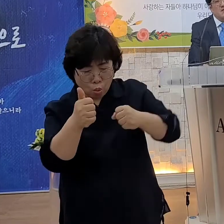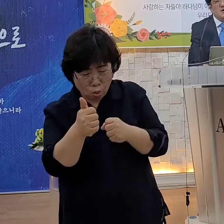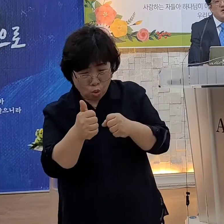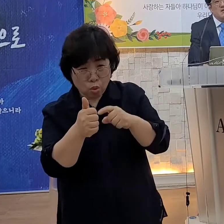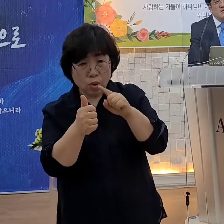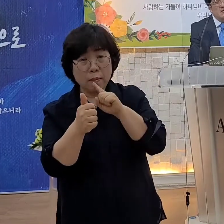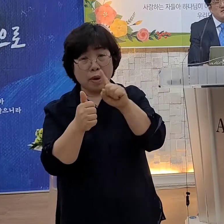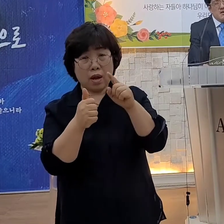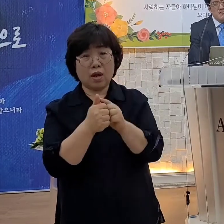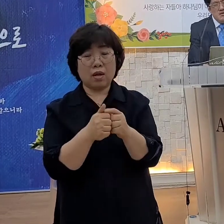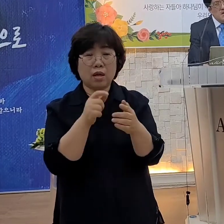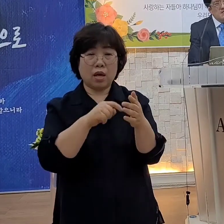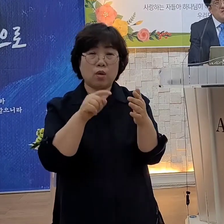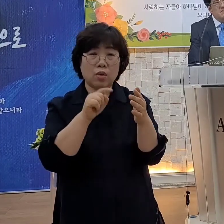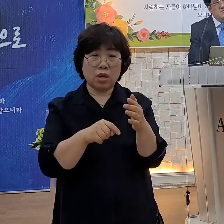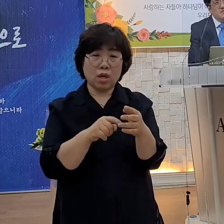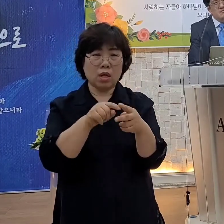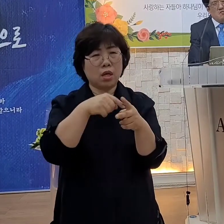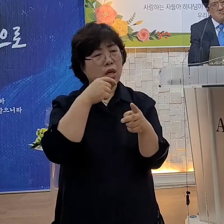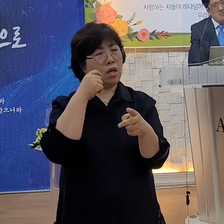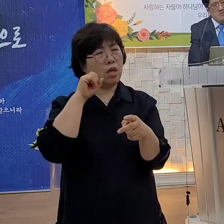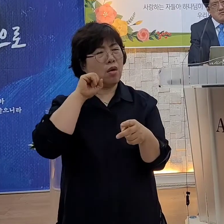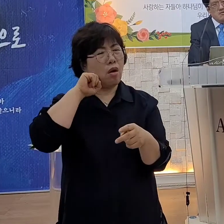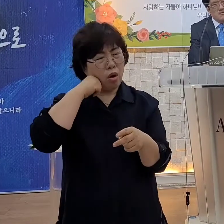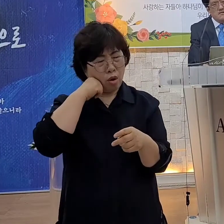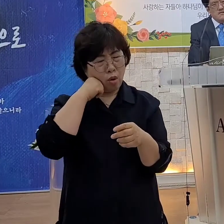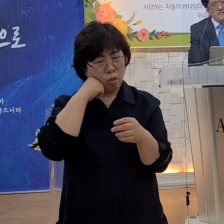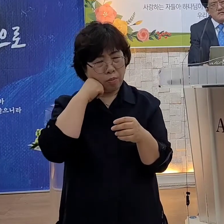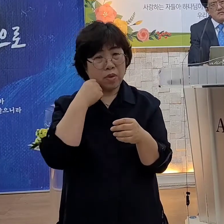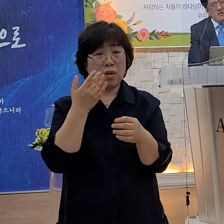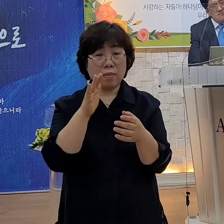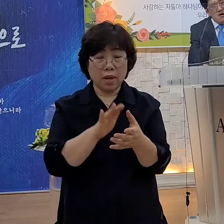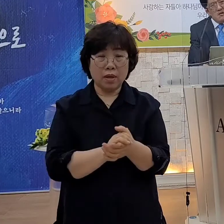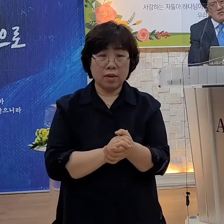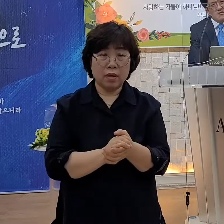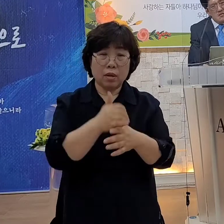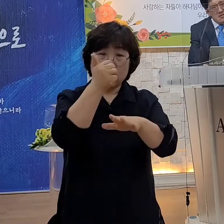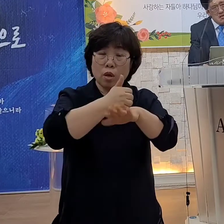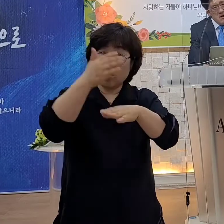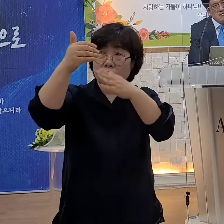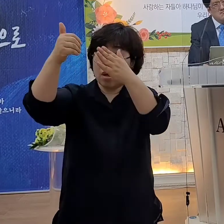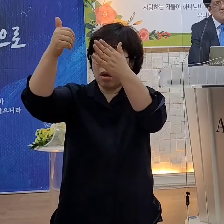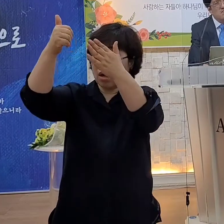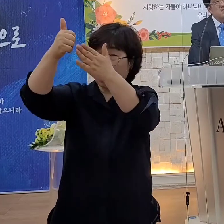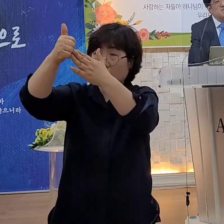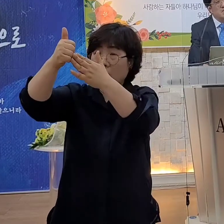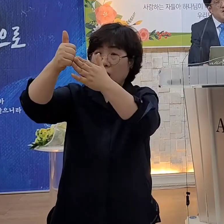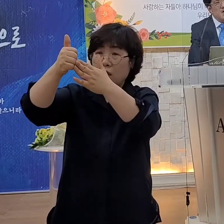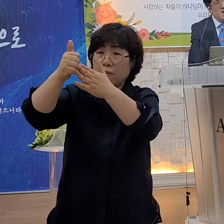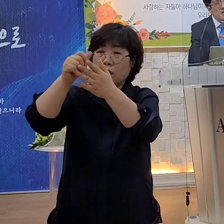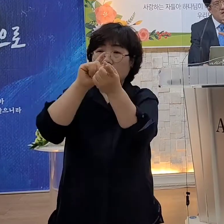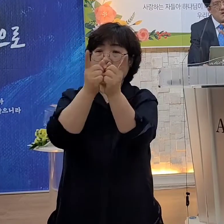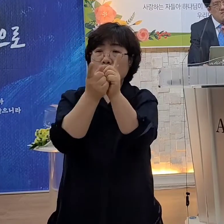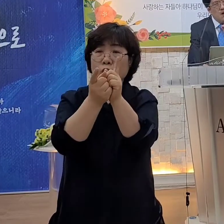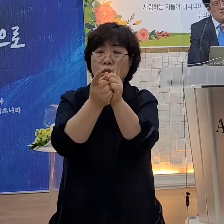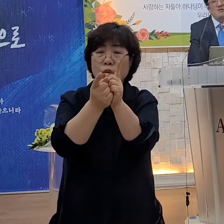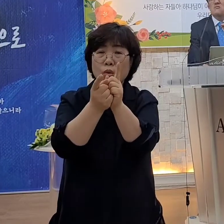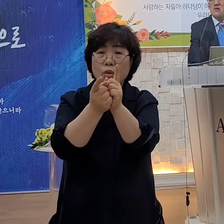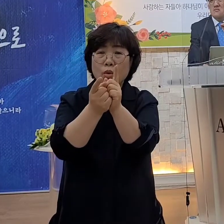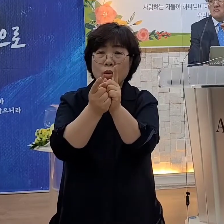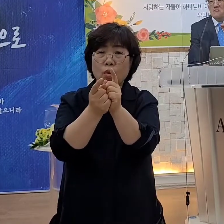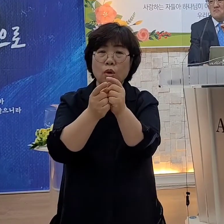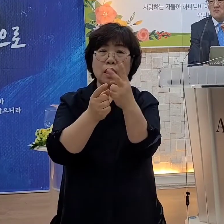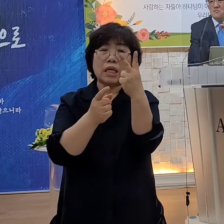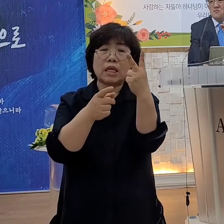말 가운데 참 이해하기 힘든 이 본문을 결국 하나님께서 이렇게 만드신 목적이 뭐냐?